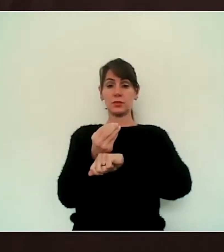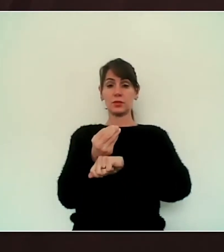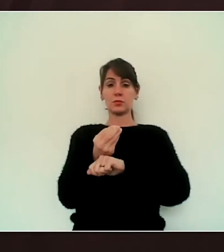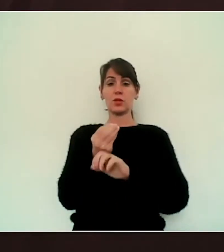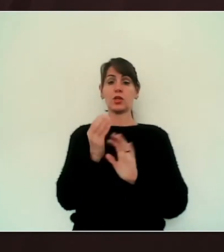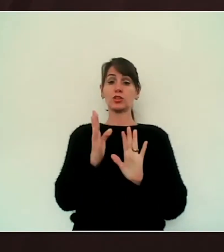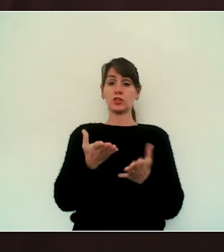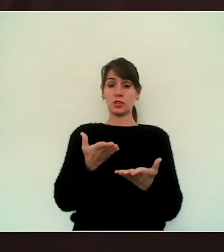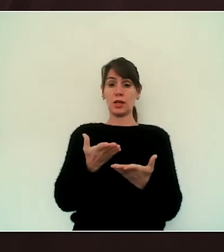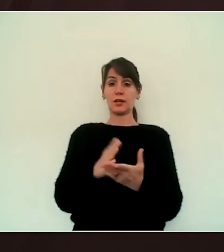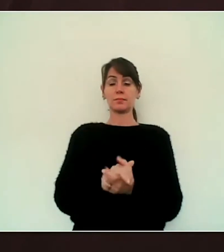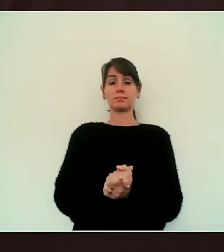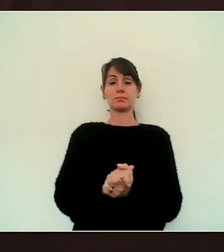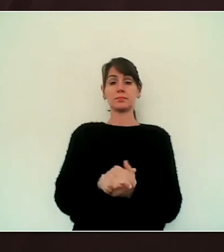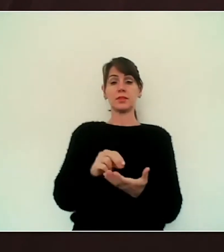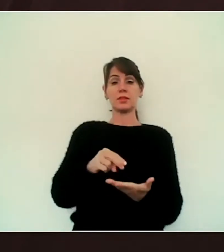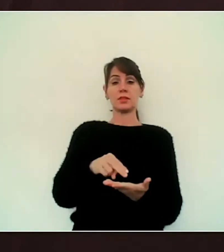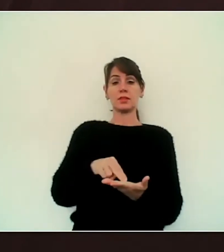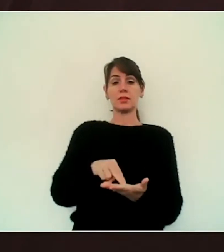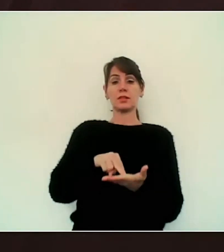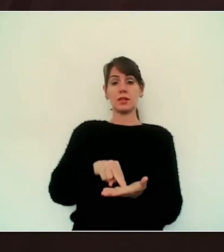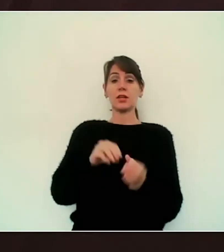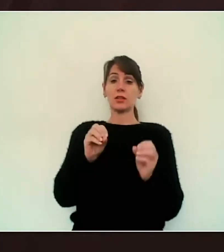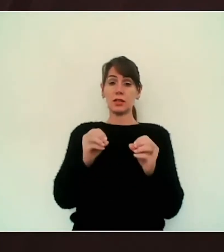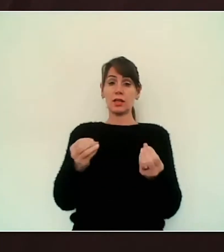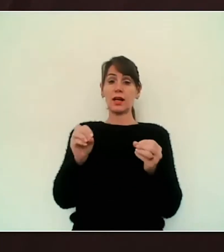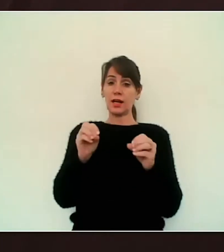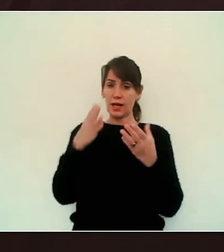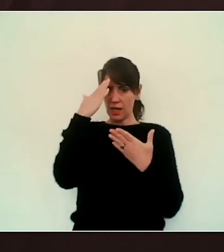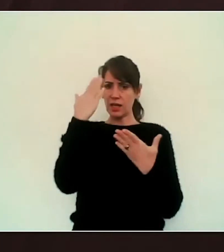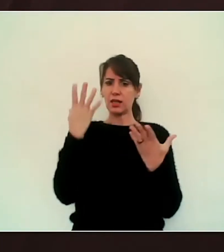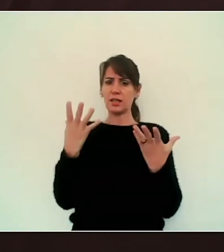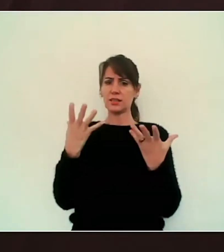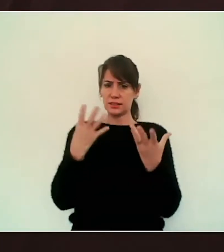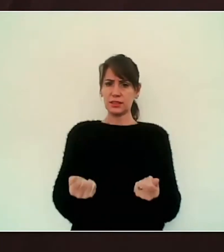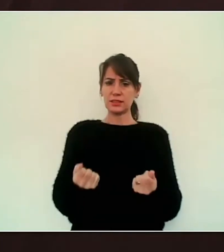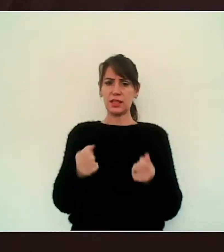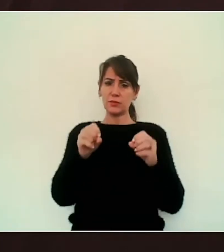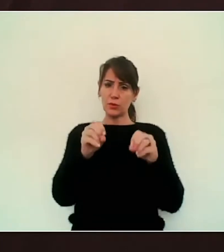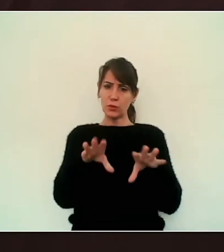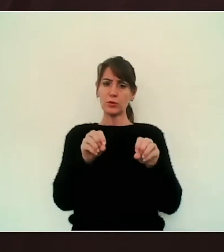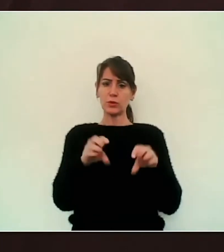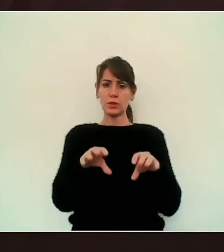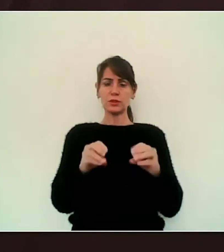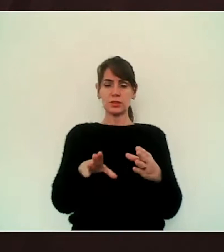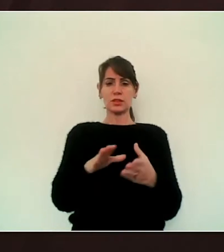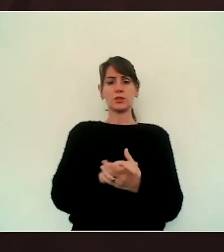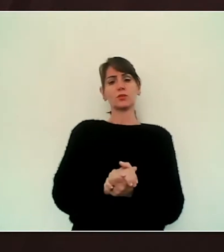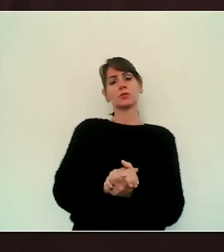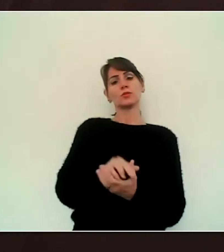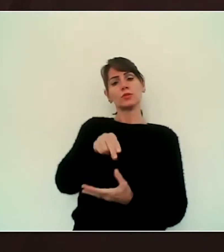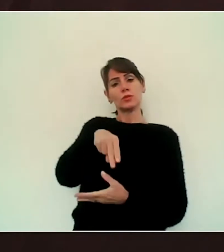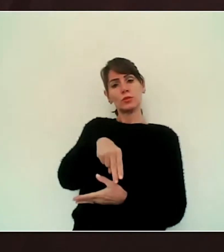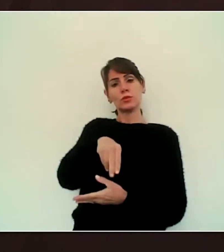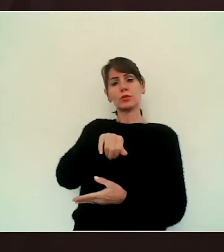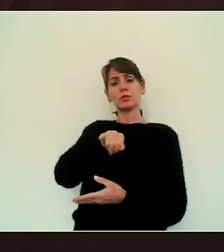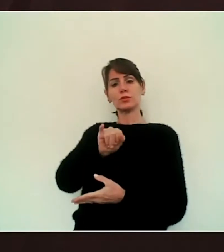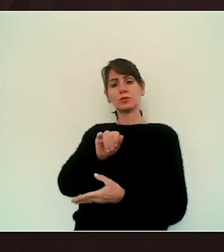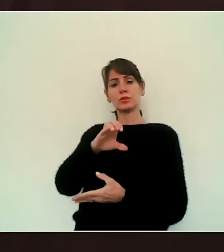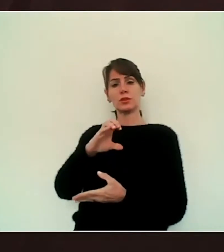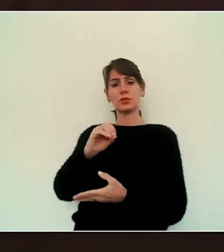ensinamento, o ensino dos nicolaítas. Quer dizer, isso é correto, ter hierarquia na igreja é correto, tá? Então,